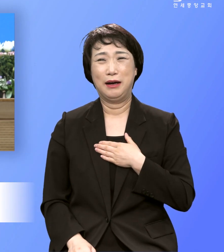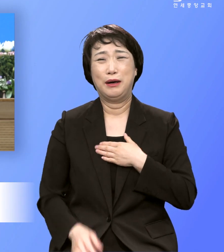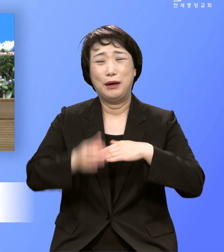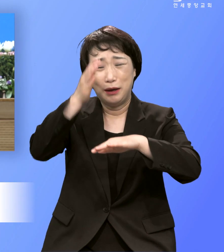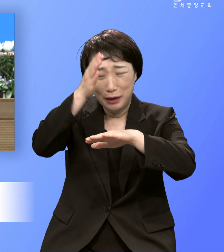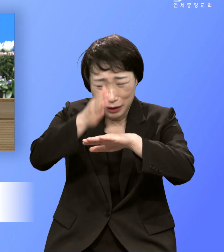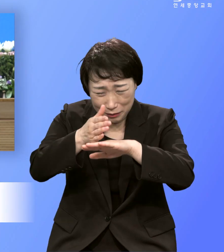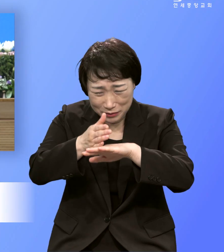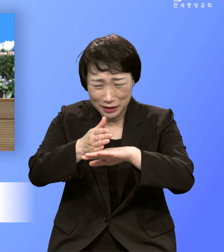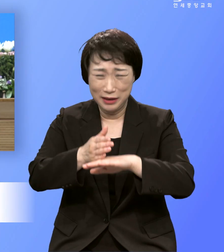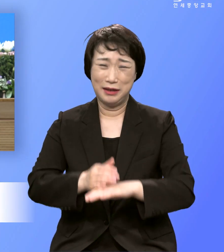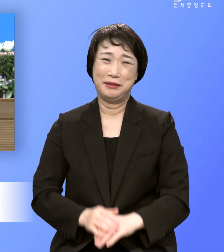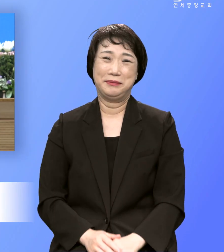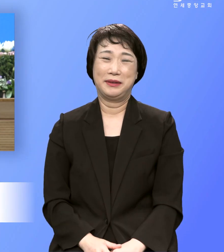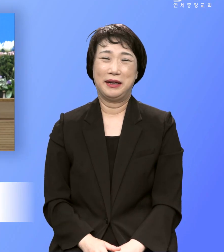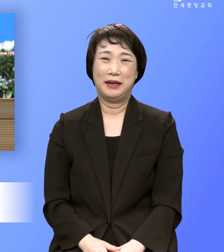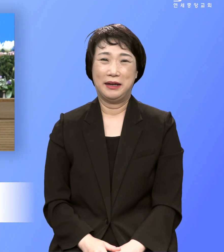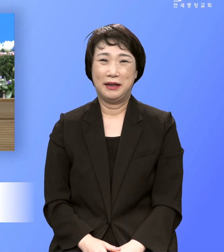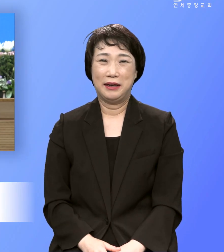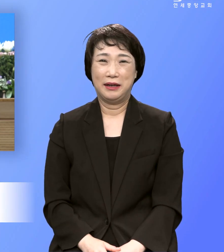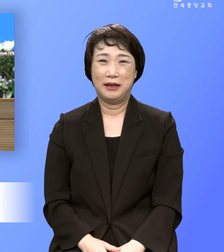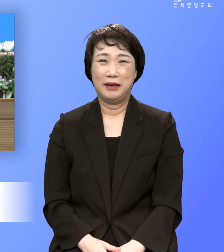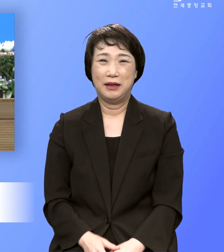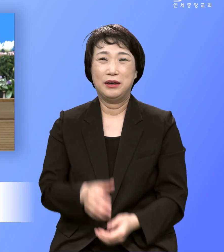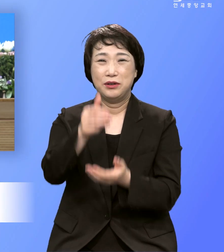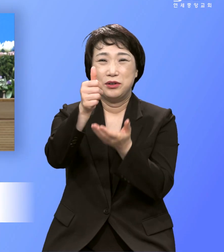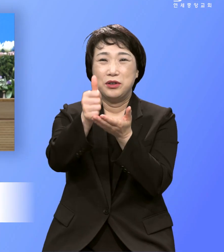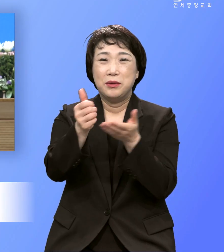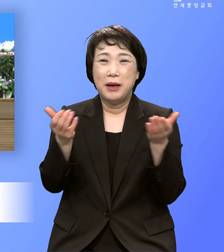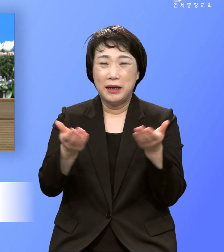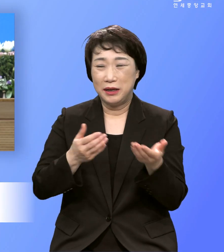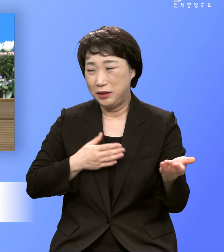고맙고 감사했다. 주의 사역에